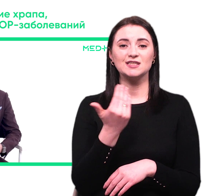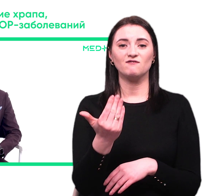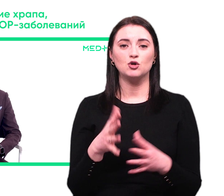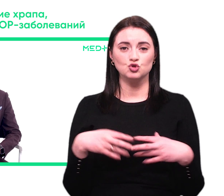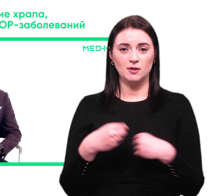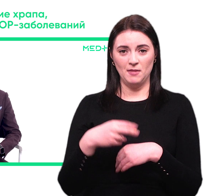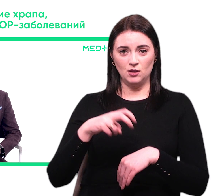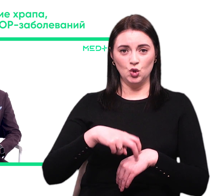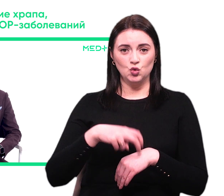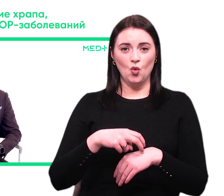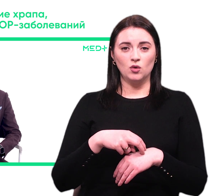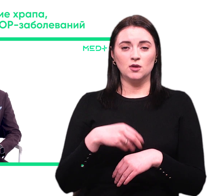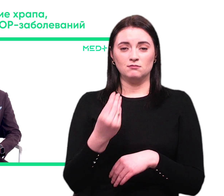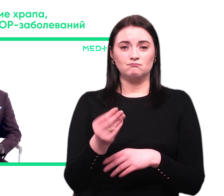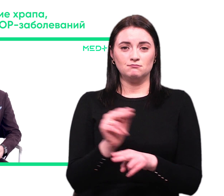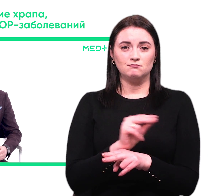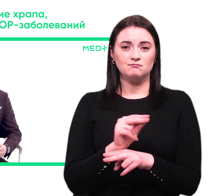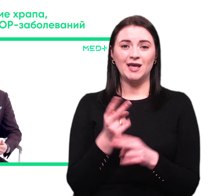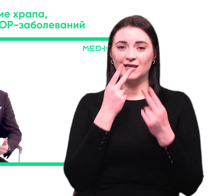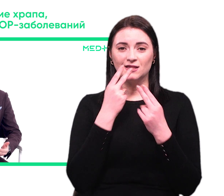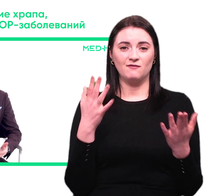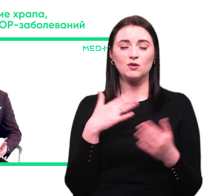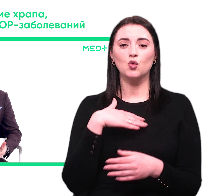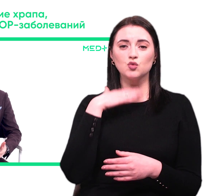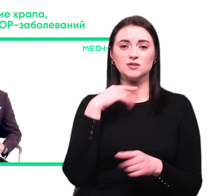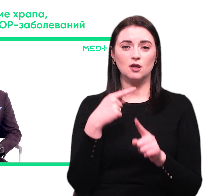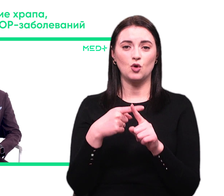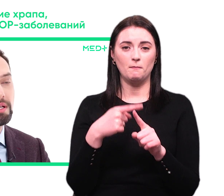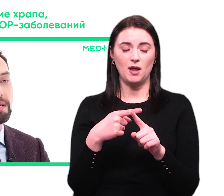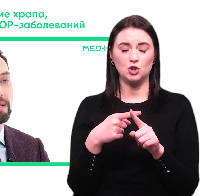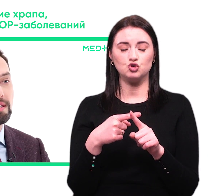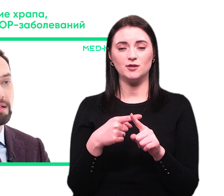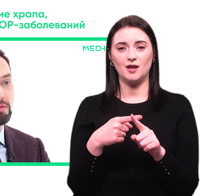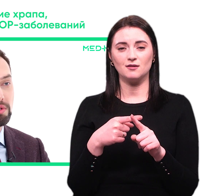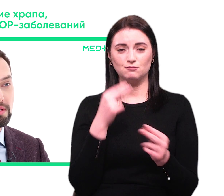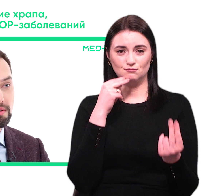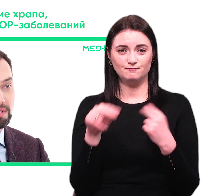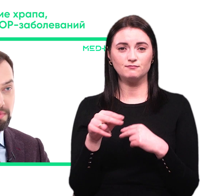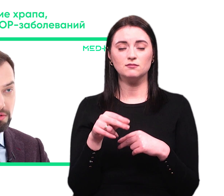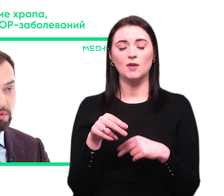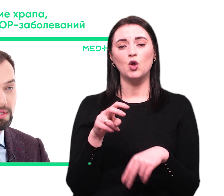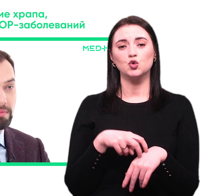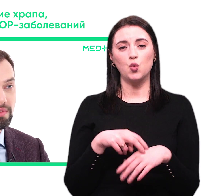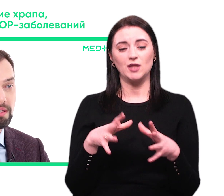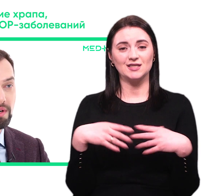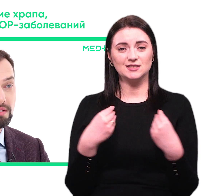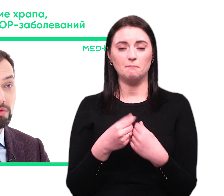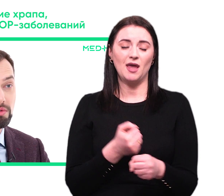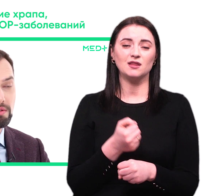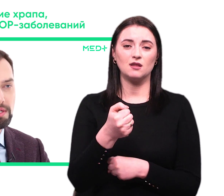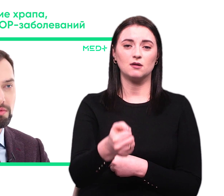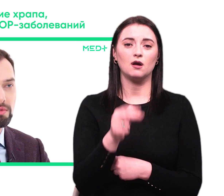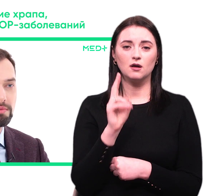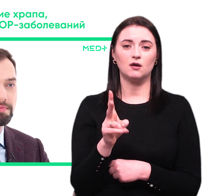доктор назначил вам лечение и не видит достаточно положительной динамики, тогда доктор, семейный доктор направляет вас